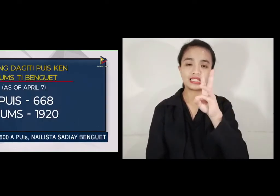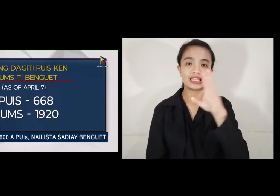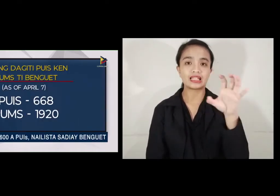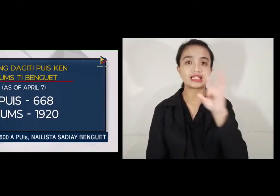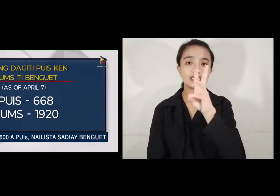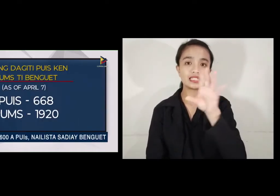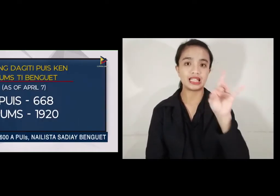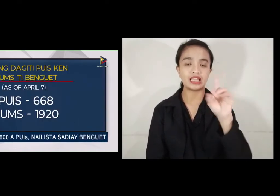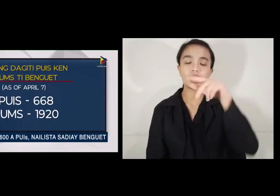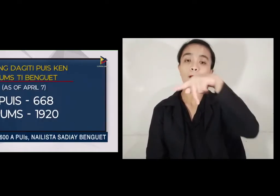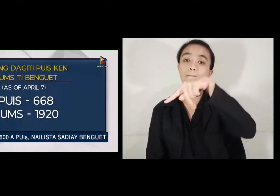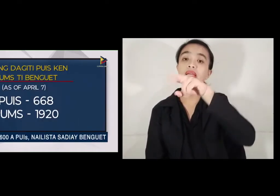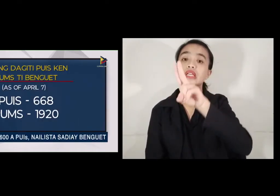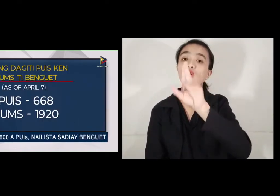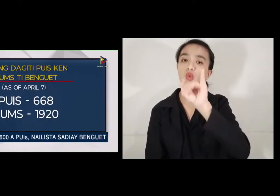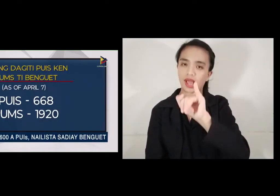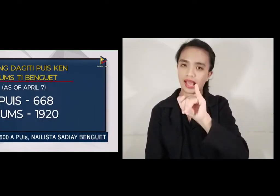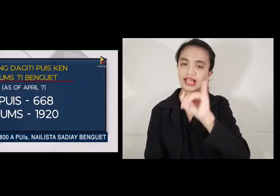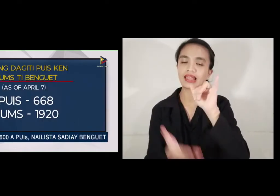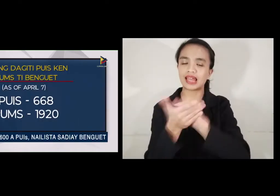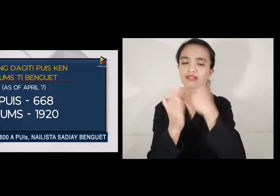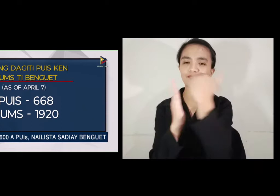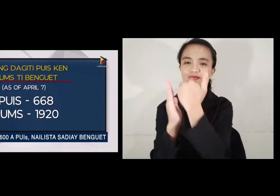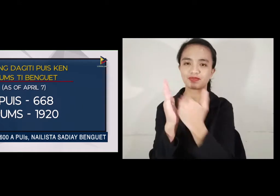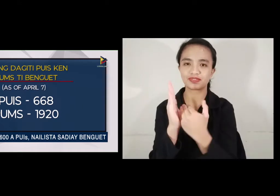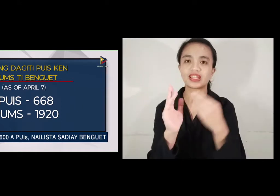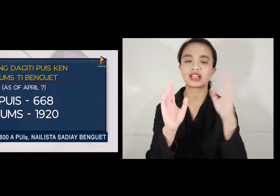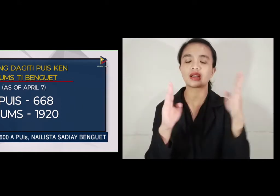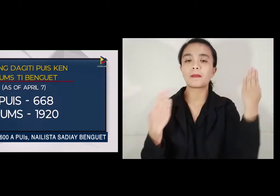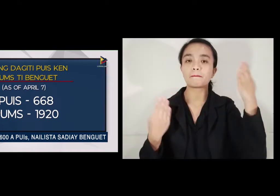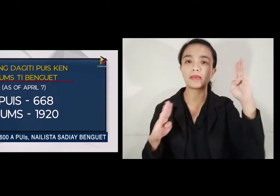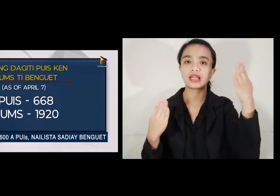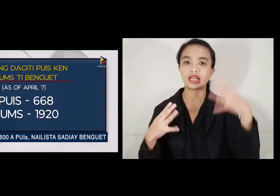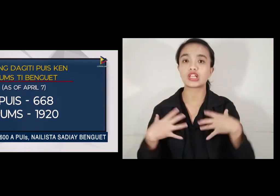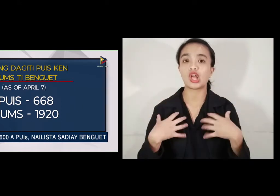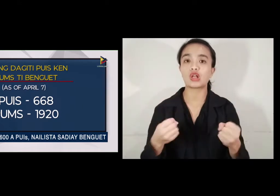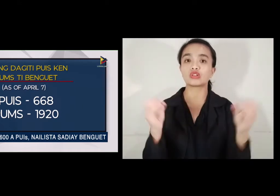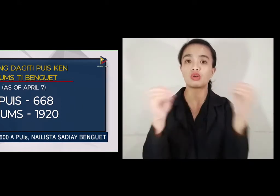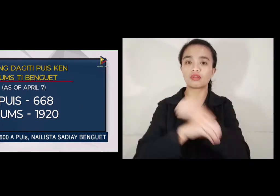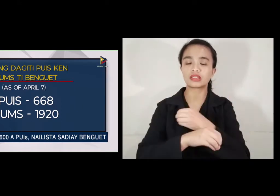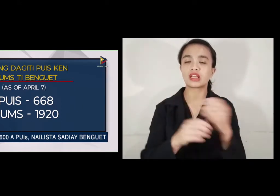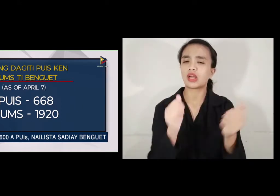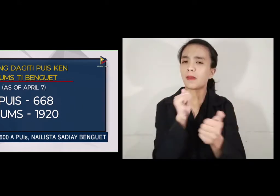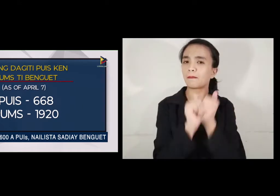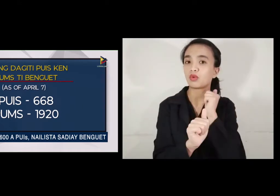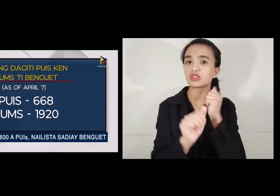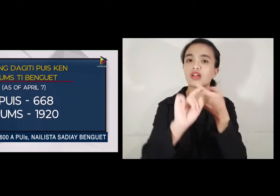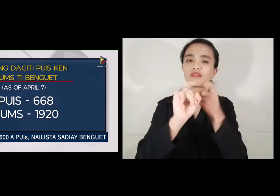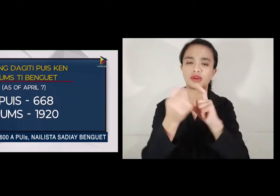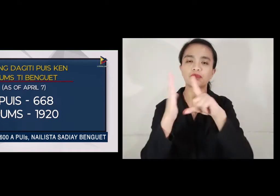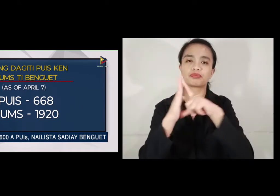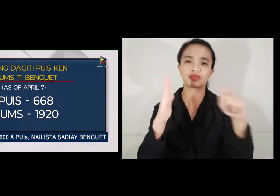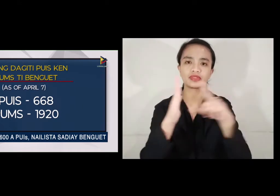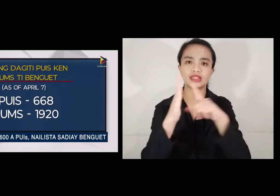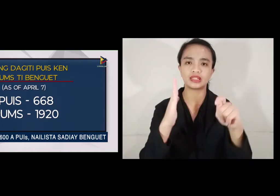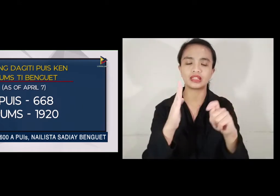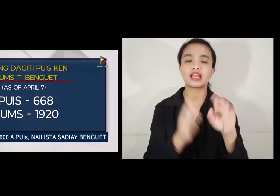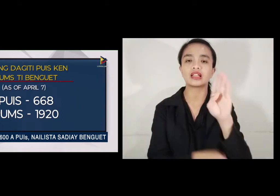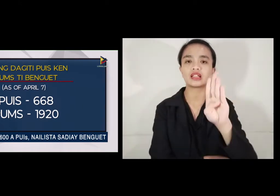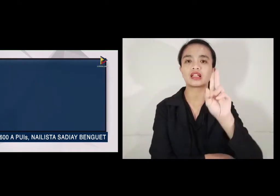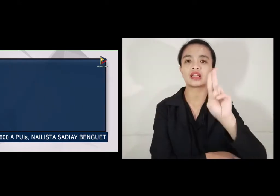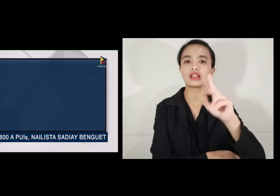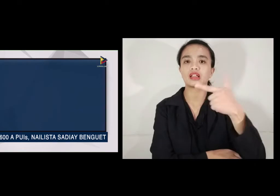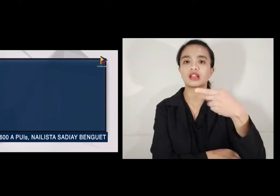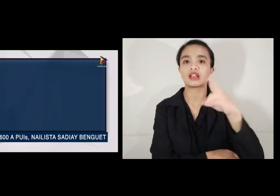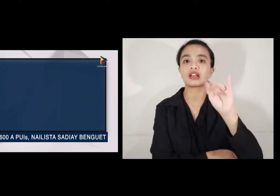ti persons under investigation ti nalista ti Benguet Provincial Health Office. No sa dino kaadwan ket nagapu iti La Trinidad ken